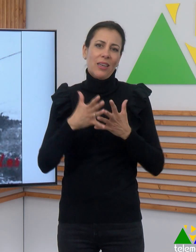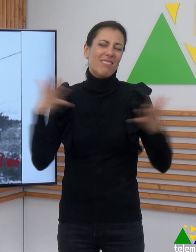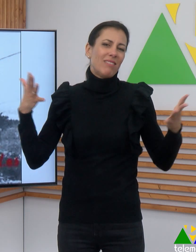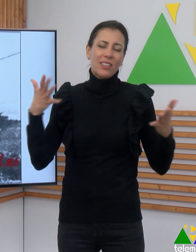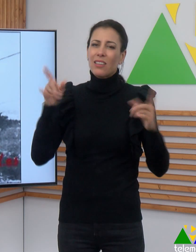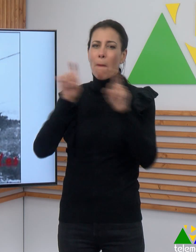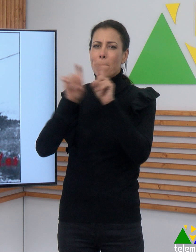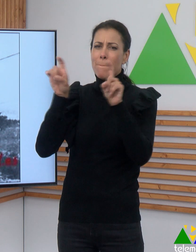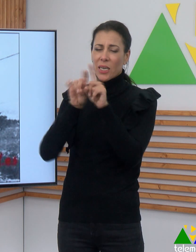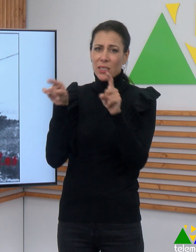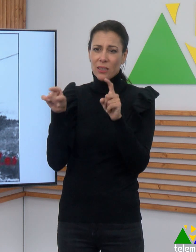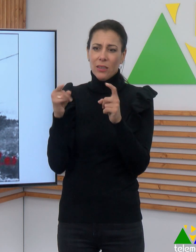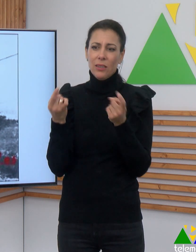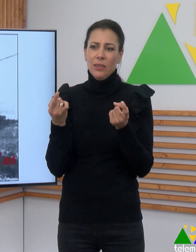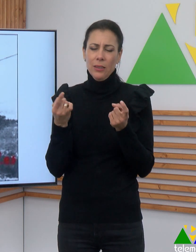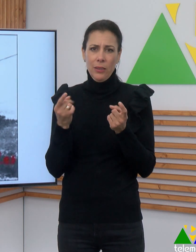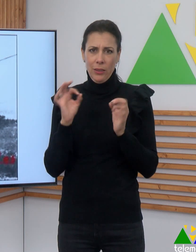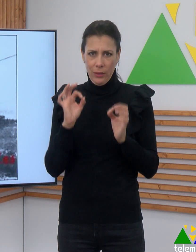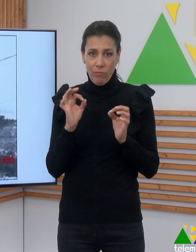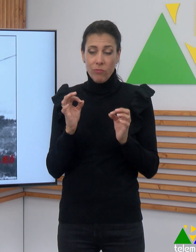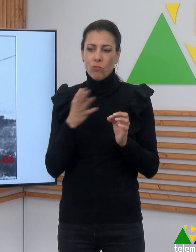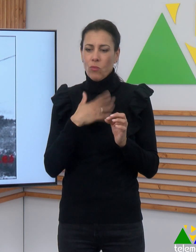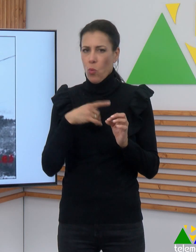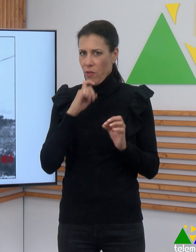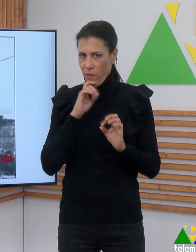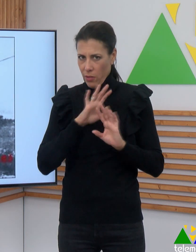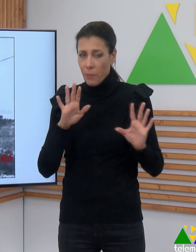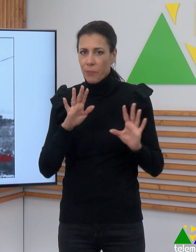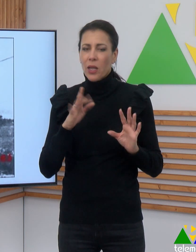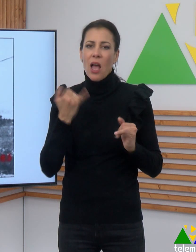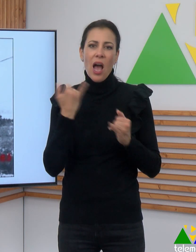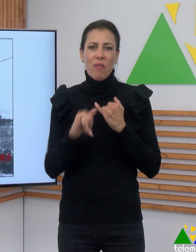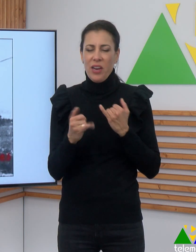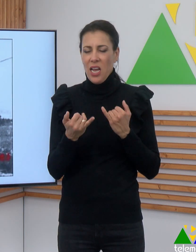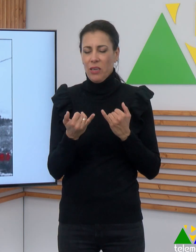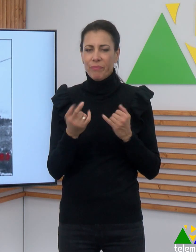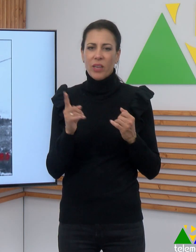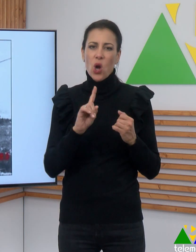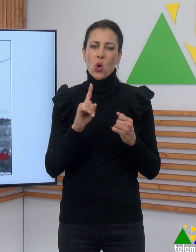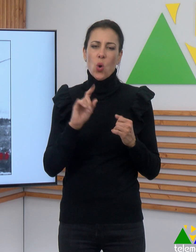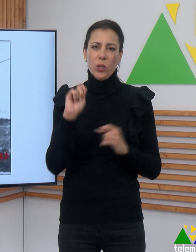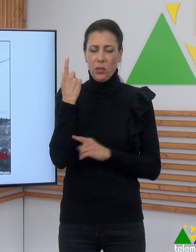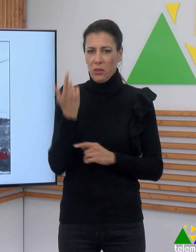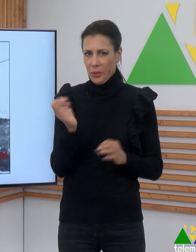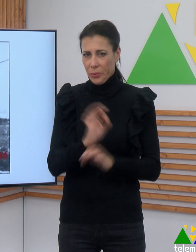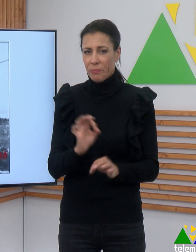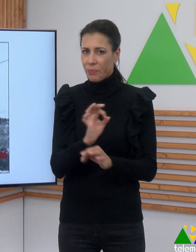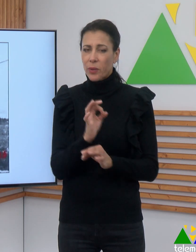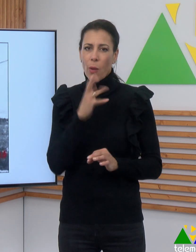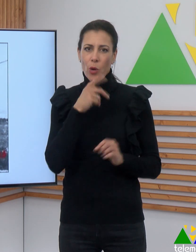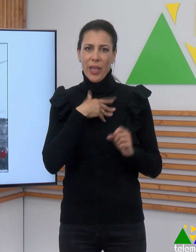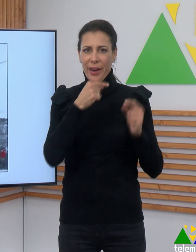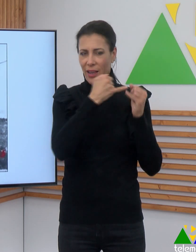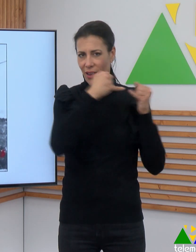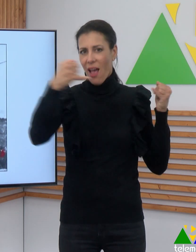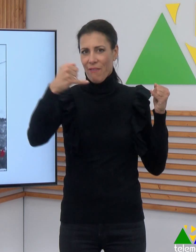empresa, muy complicada de hacer, pero tuvo poco rendimiento. La empresa Dipor, que es la que hizo el cable